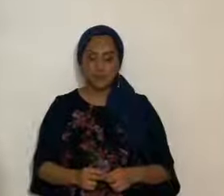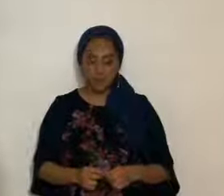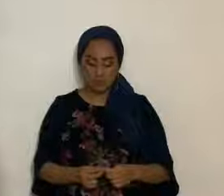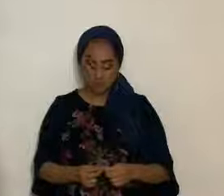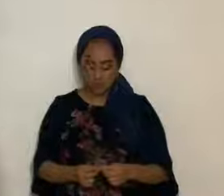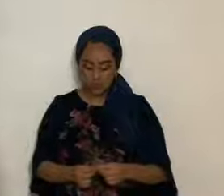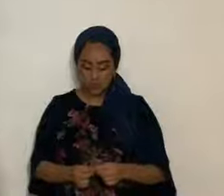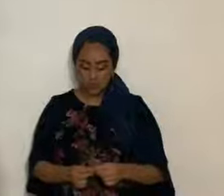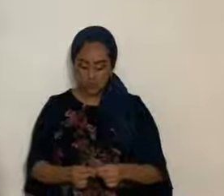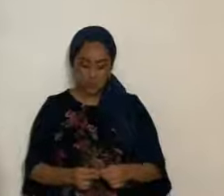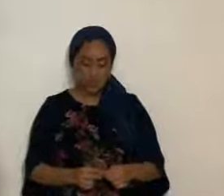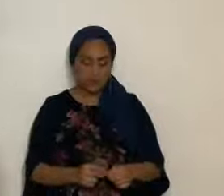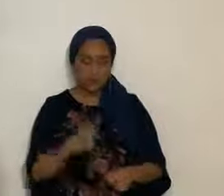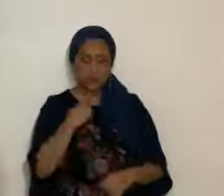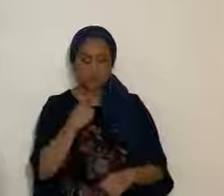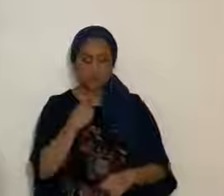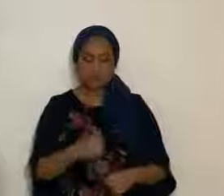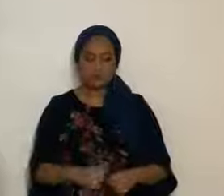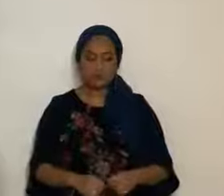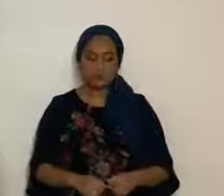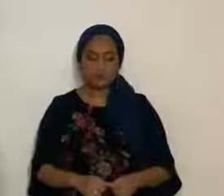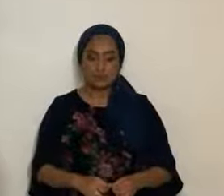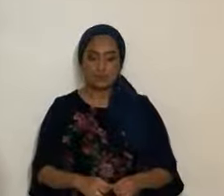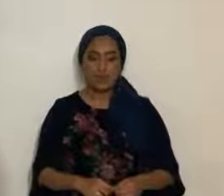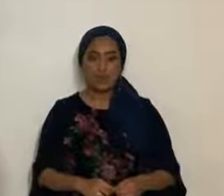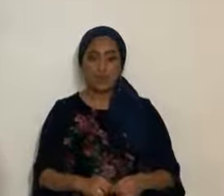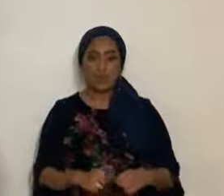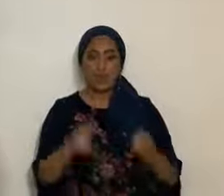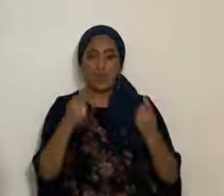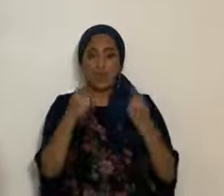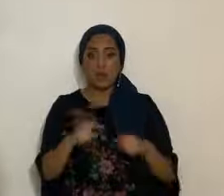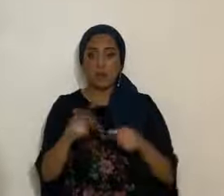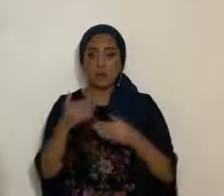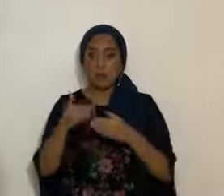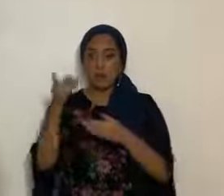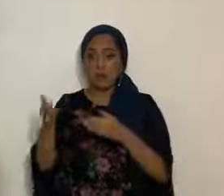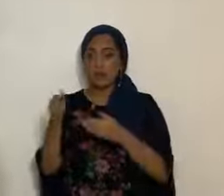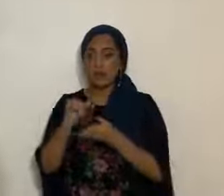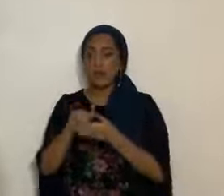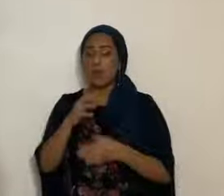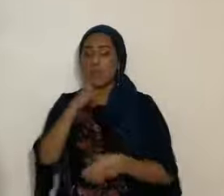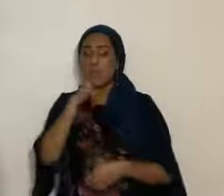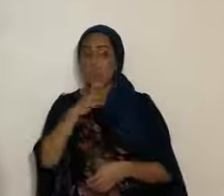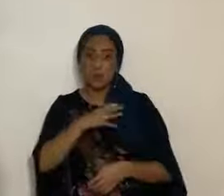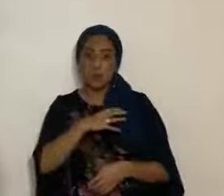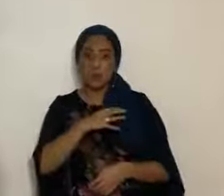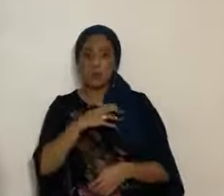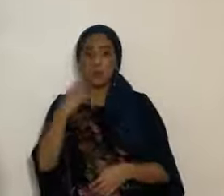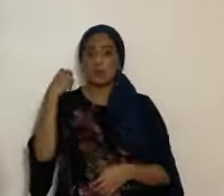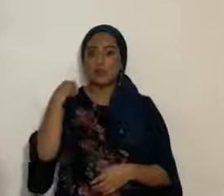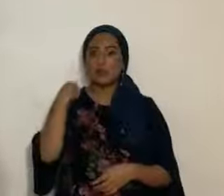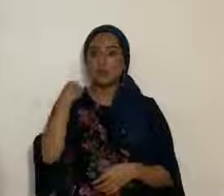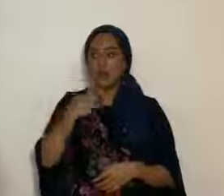Precisamente dice de la siguiente manera: aconteció después de esto que la mujer de su amo puso sus ojos en José y